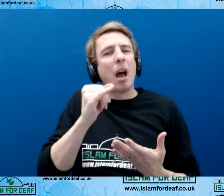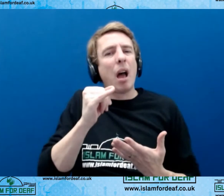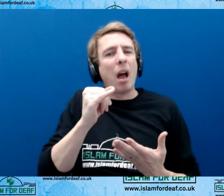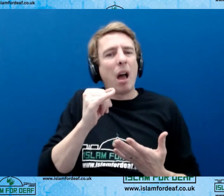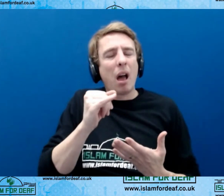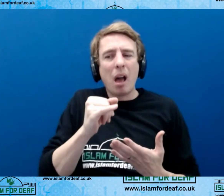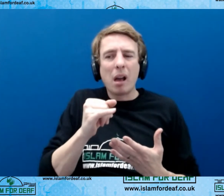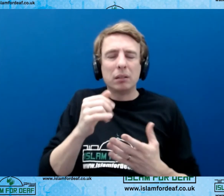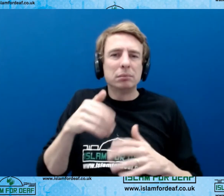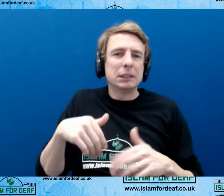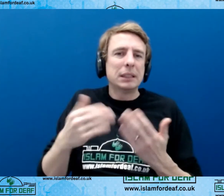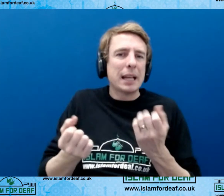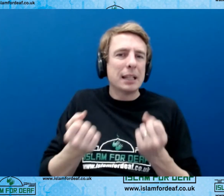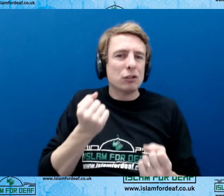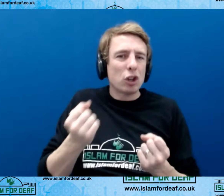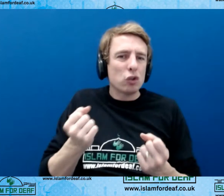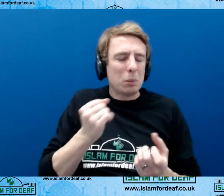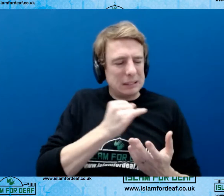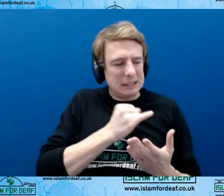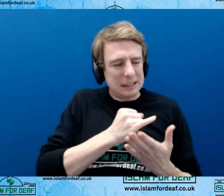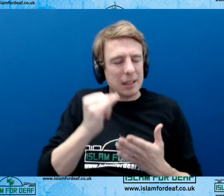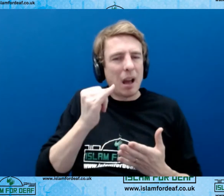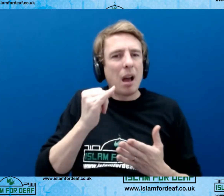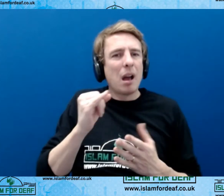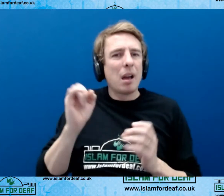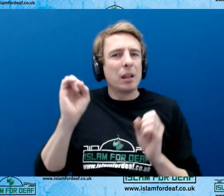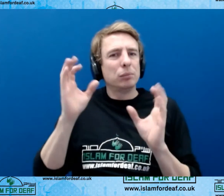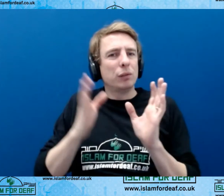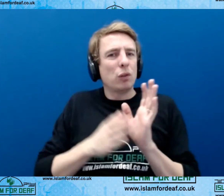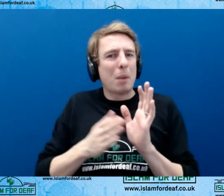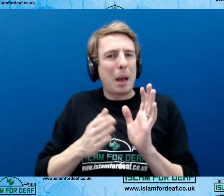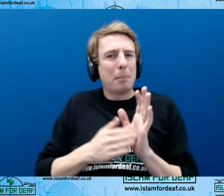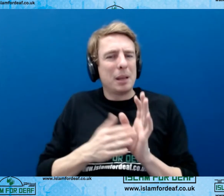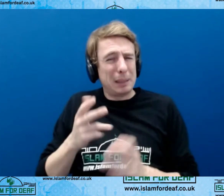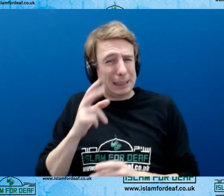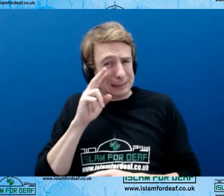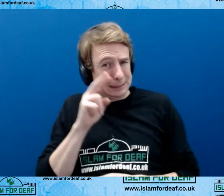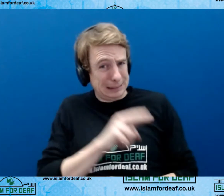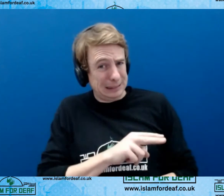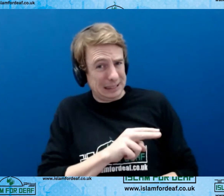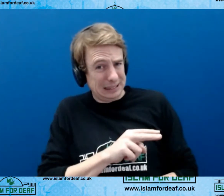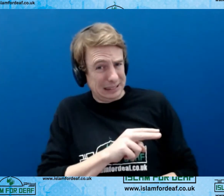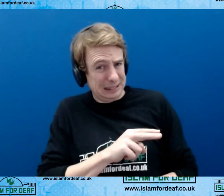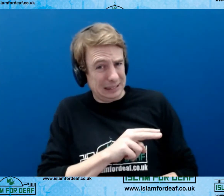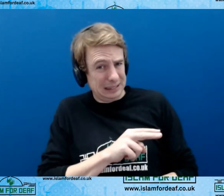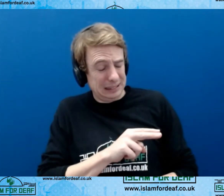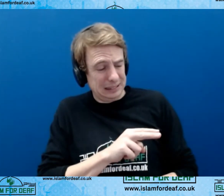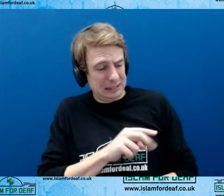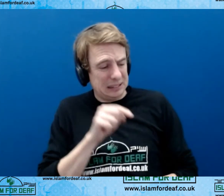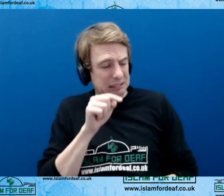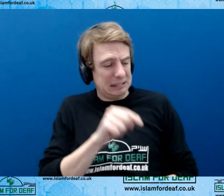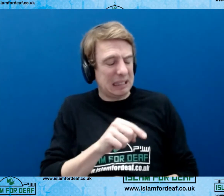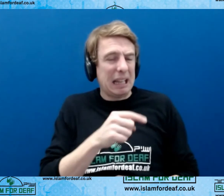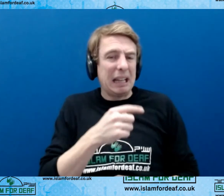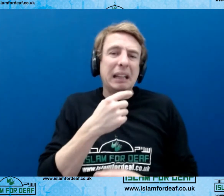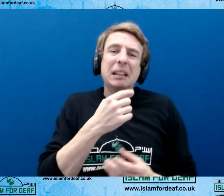ويكذب بدين الإسلام وشرعه. And belies the religion of Islam and its legislation.